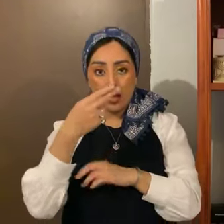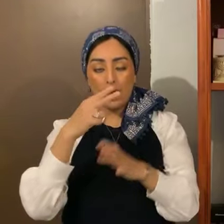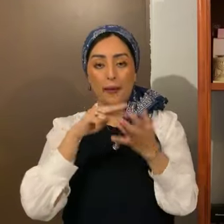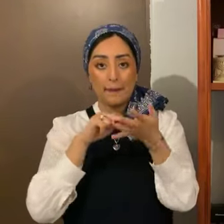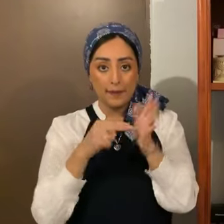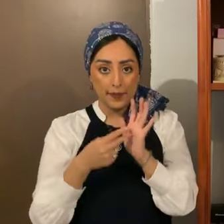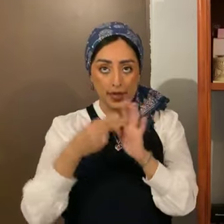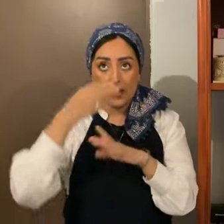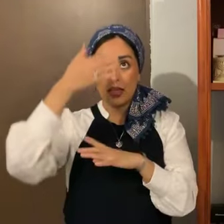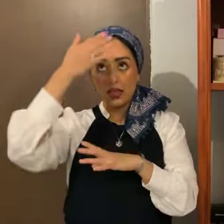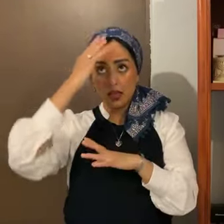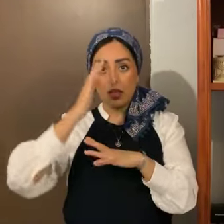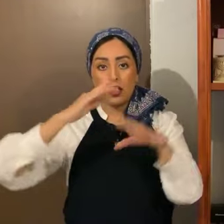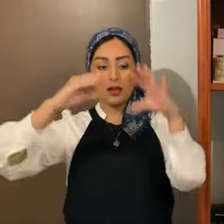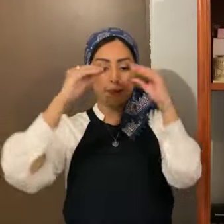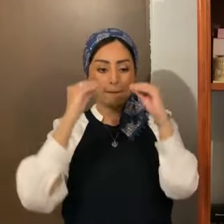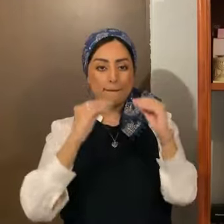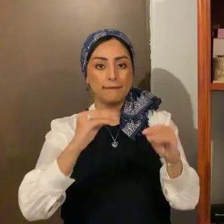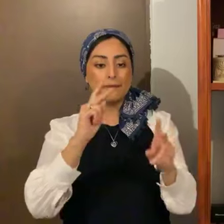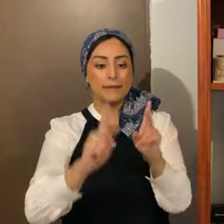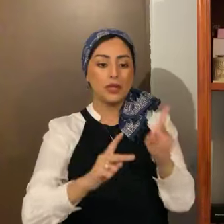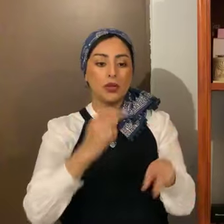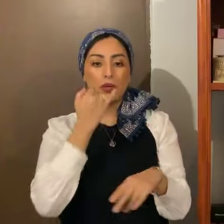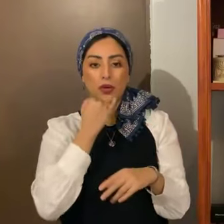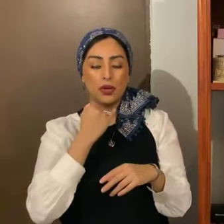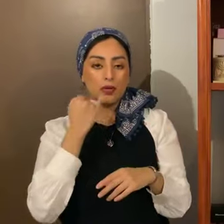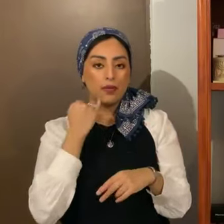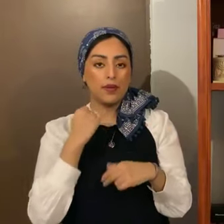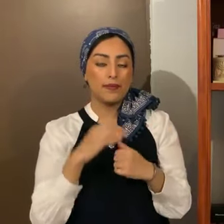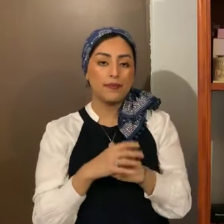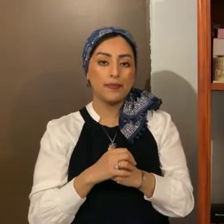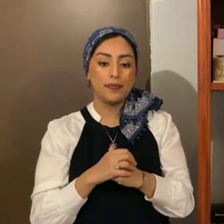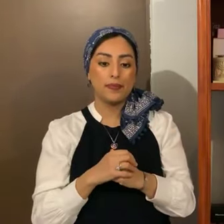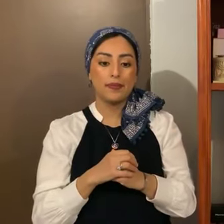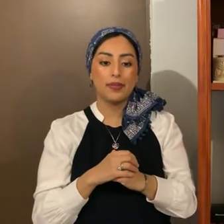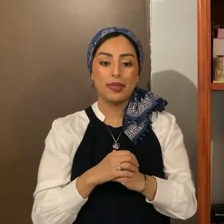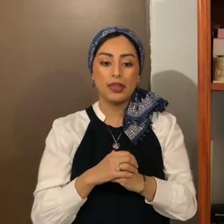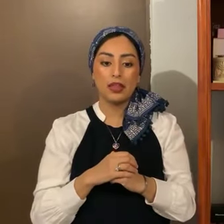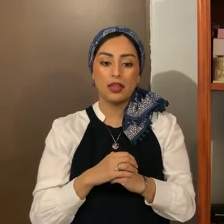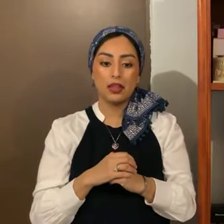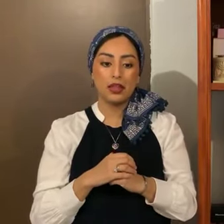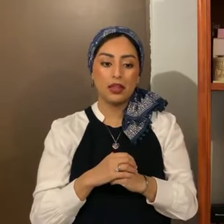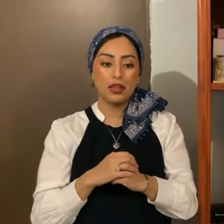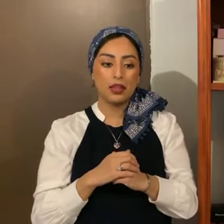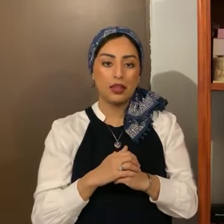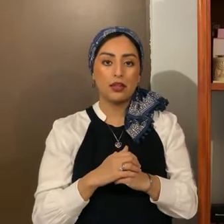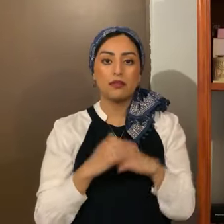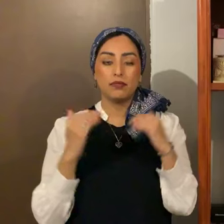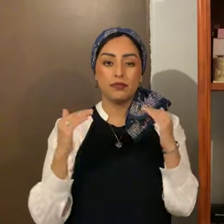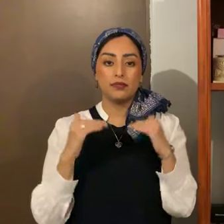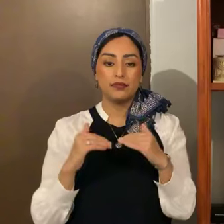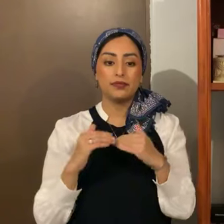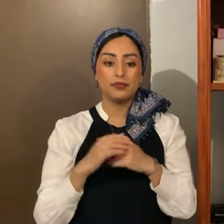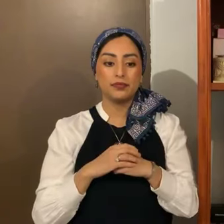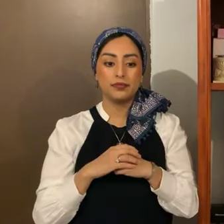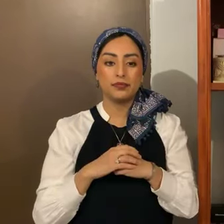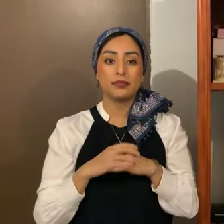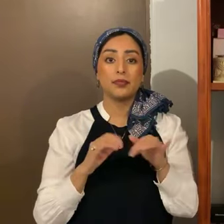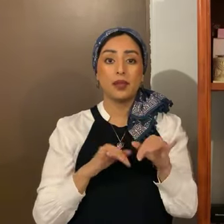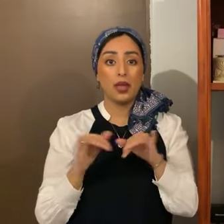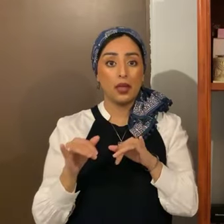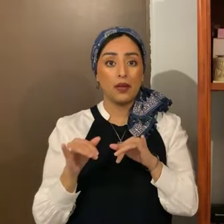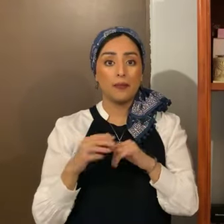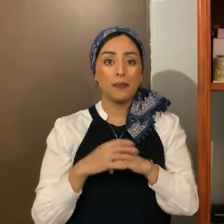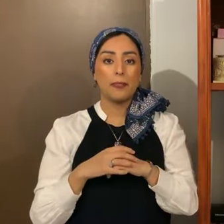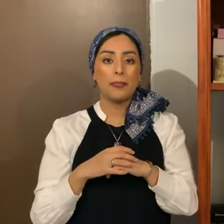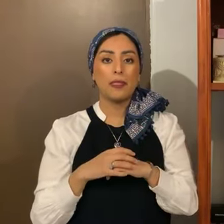instrucción de Yahweh para su pueblo. ¿De acuerdo? Bueno, ahora,